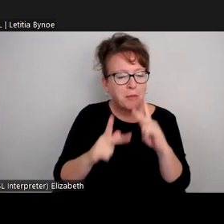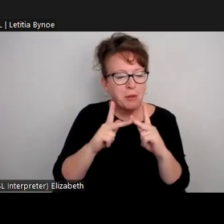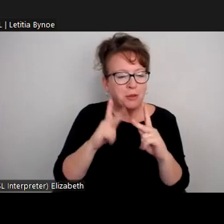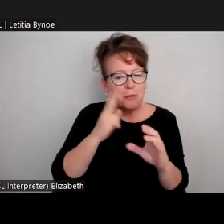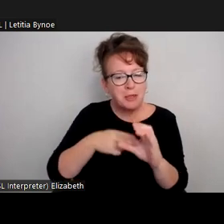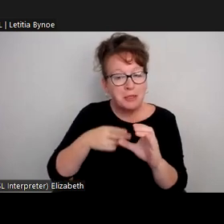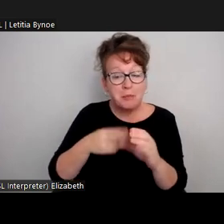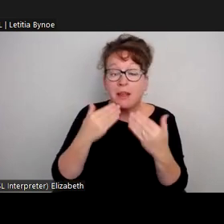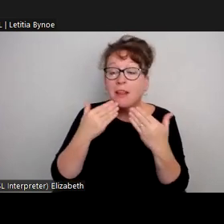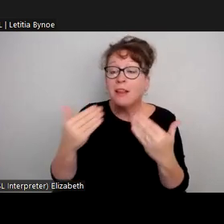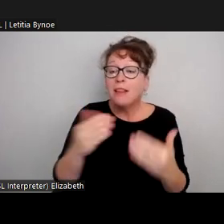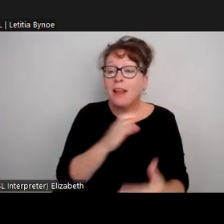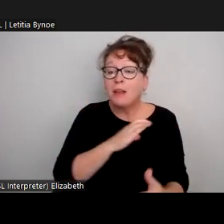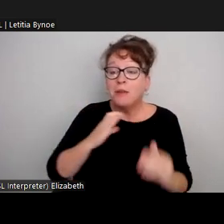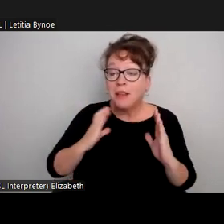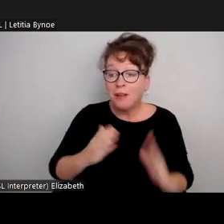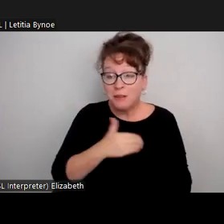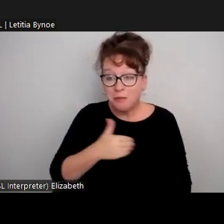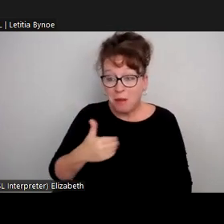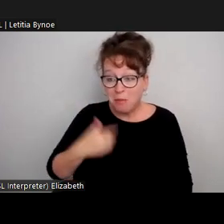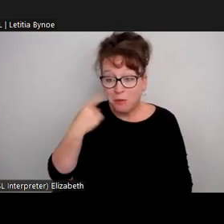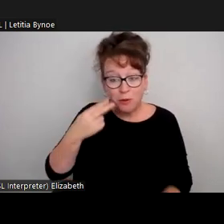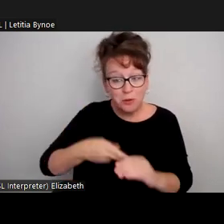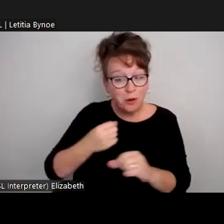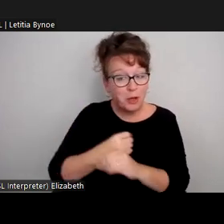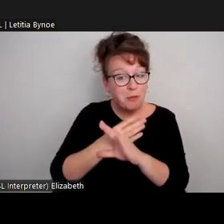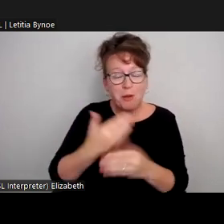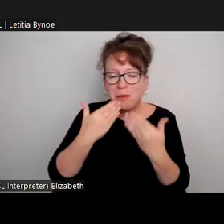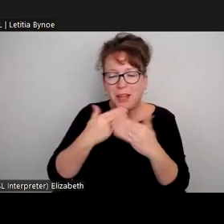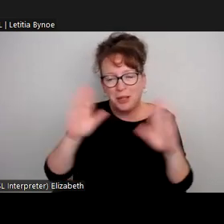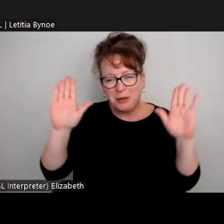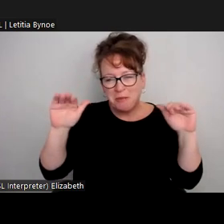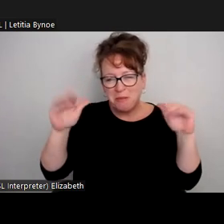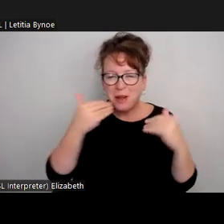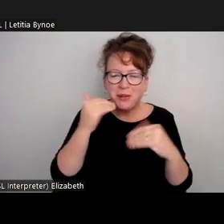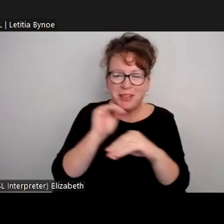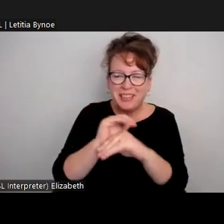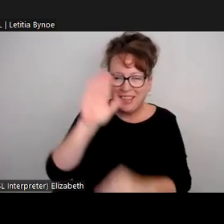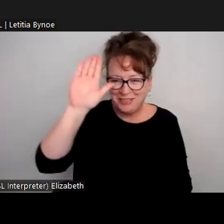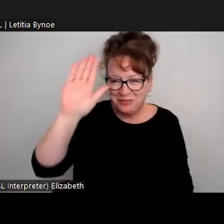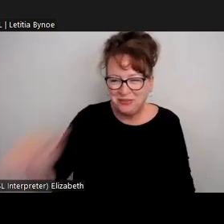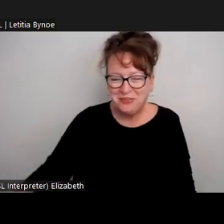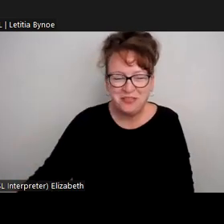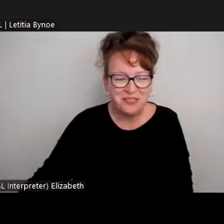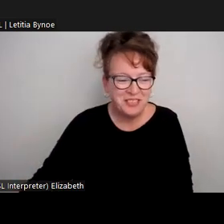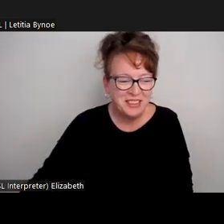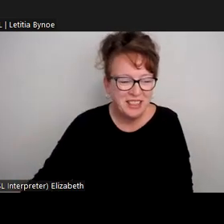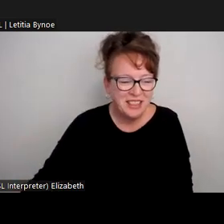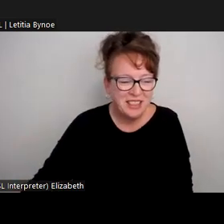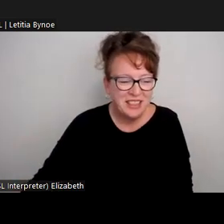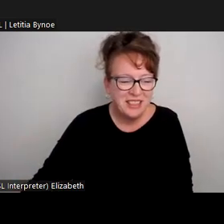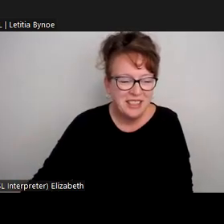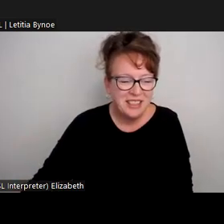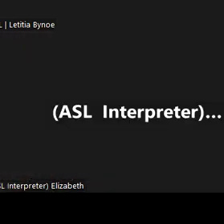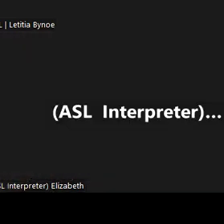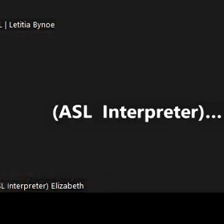Gracias a ir RG es siempre difícil coordinar esto y gracias a todos los que se unieron en